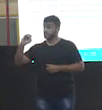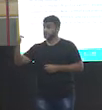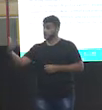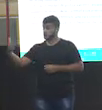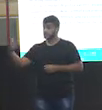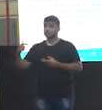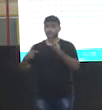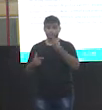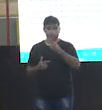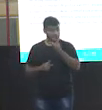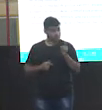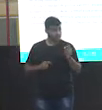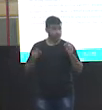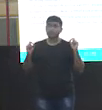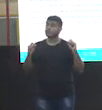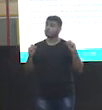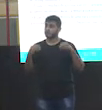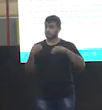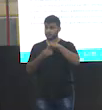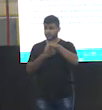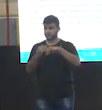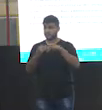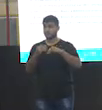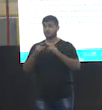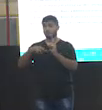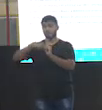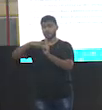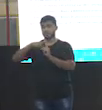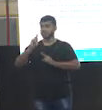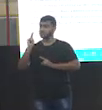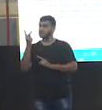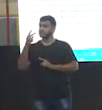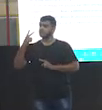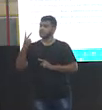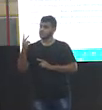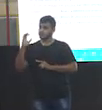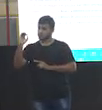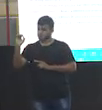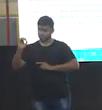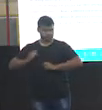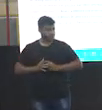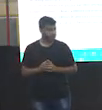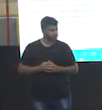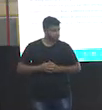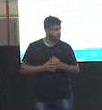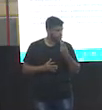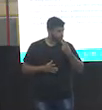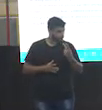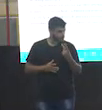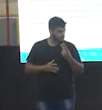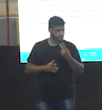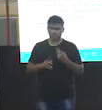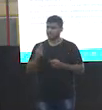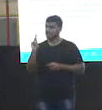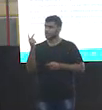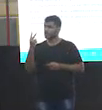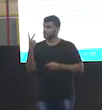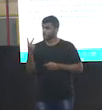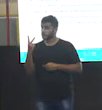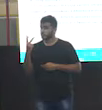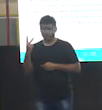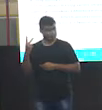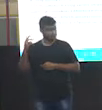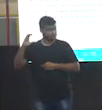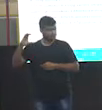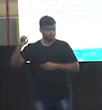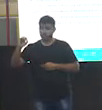expirado reage com a água produzindo ácido. Então, quando você respira dentro da água, quando